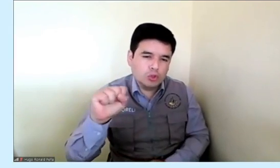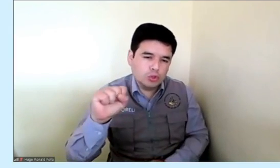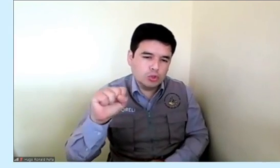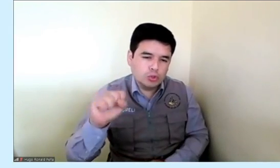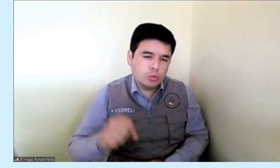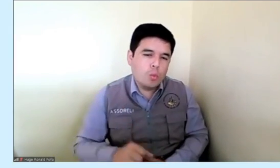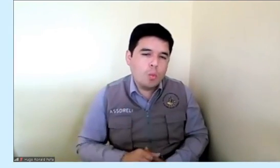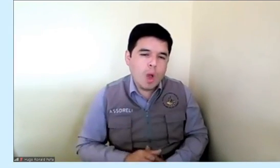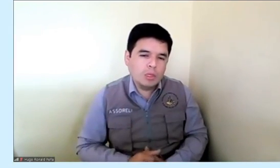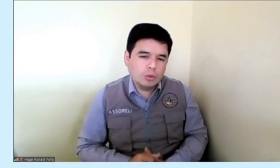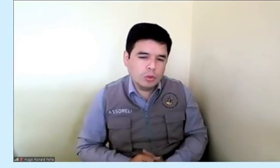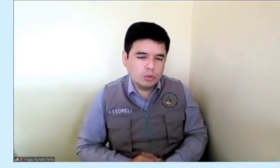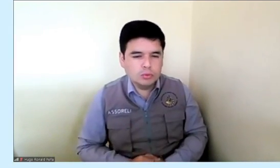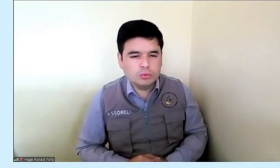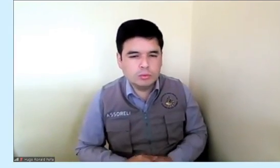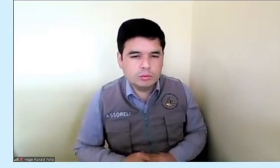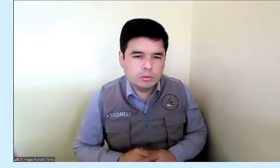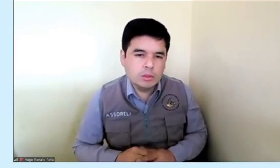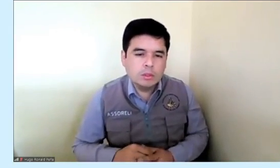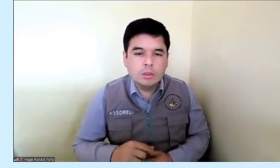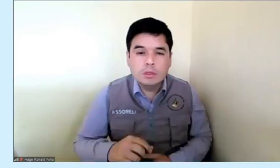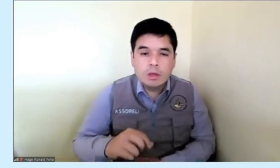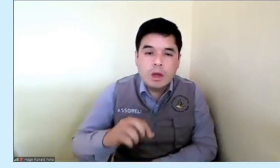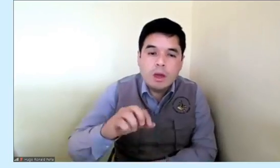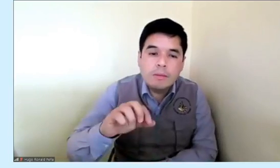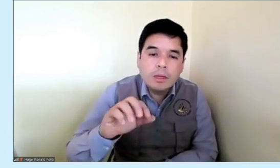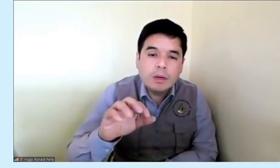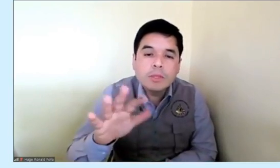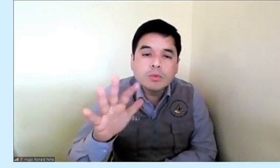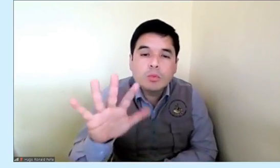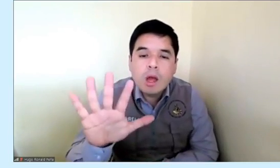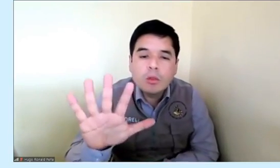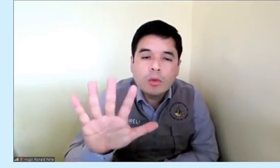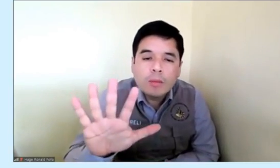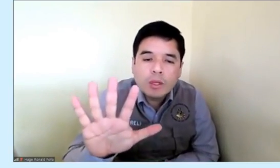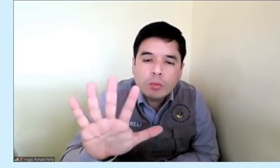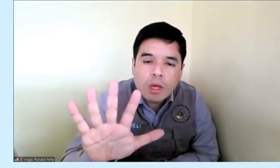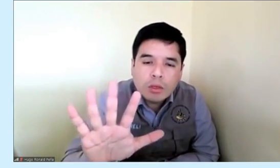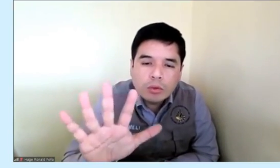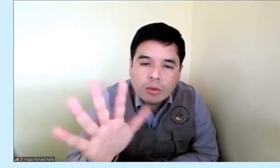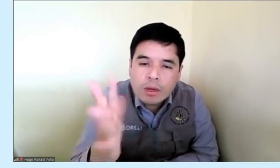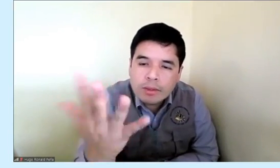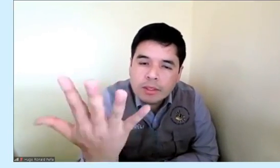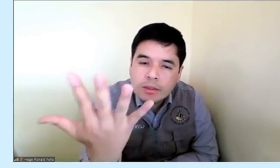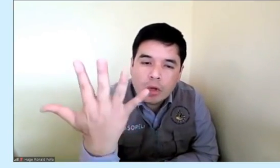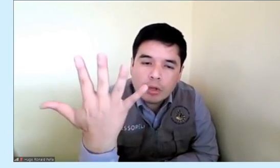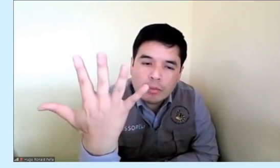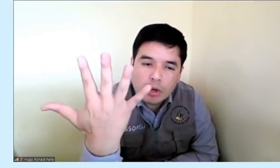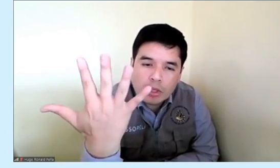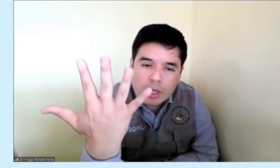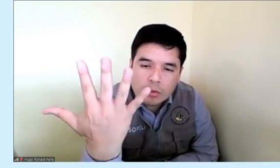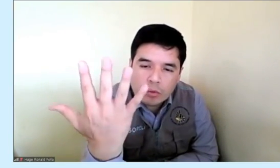La pregunta ¿cuántos? ¿Cuántos? Esta es la seña. Miren, abran sus manos,